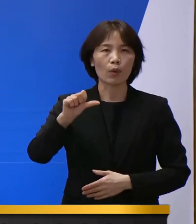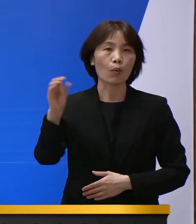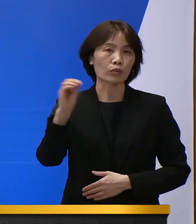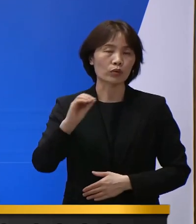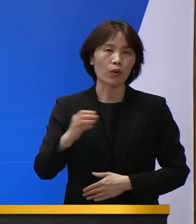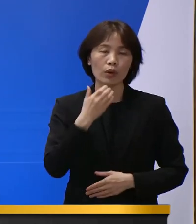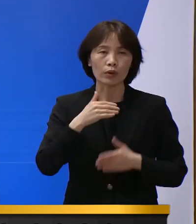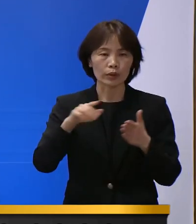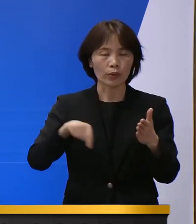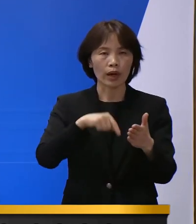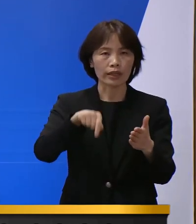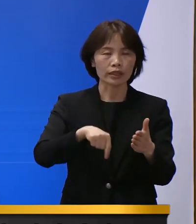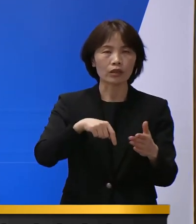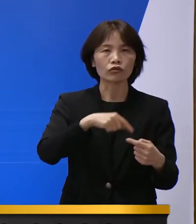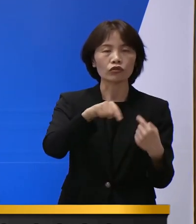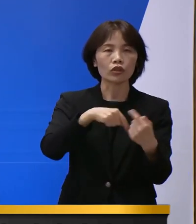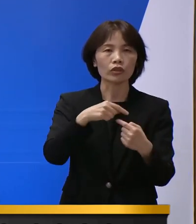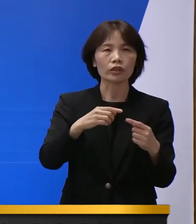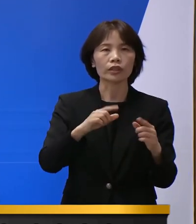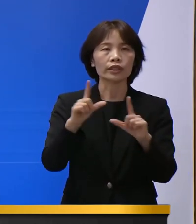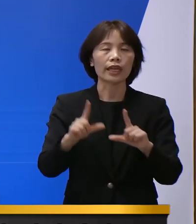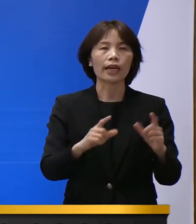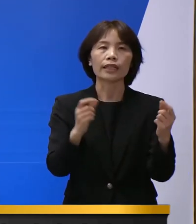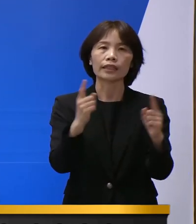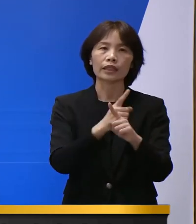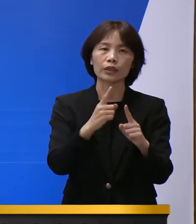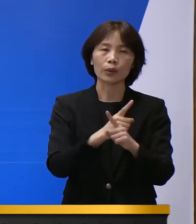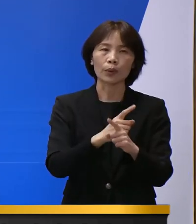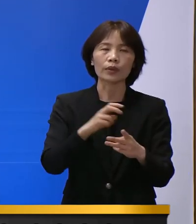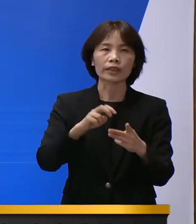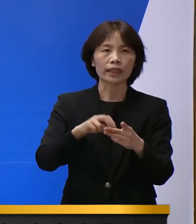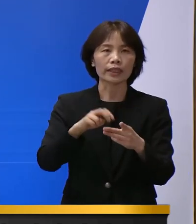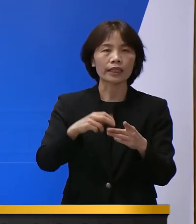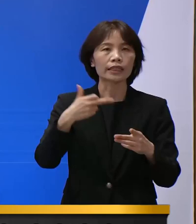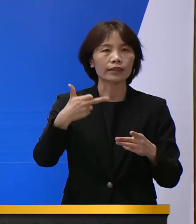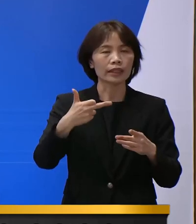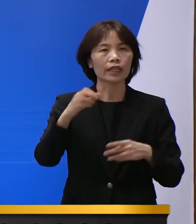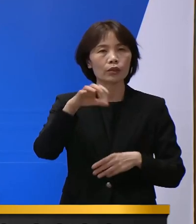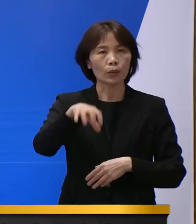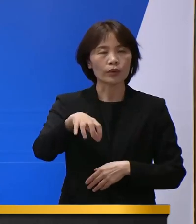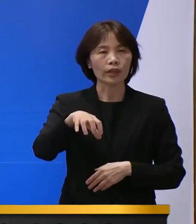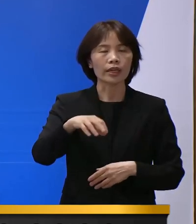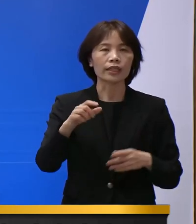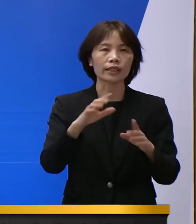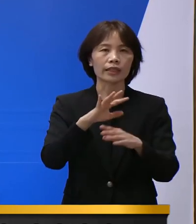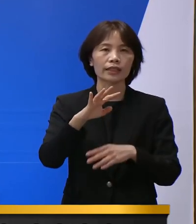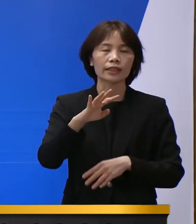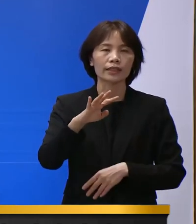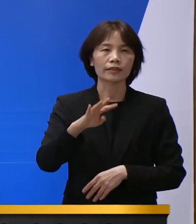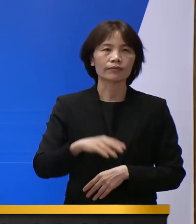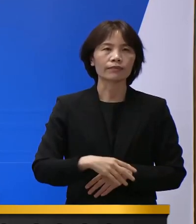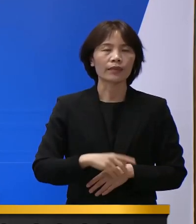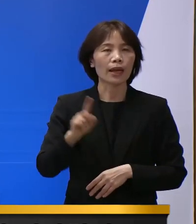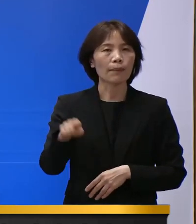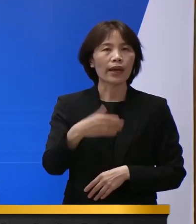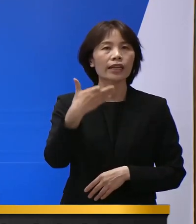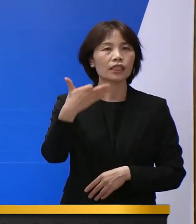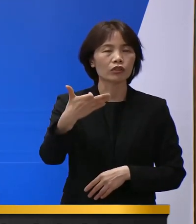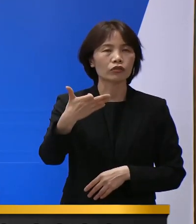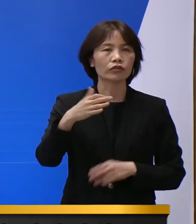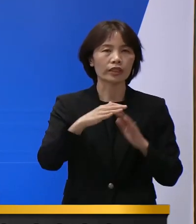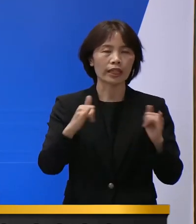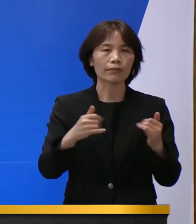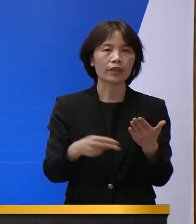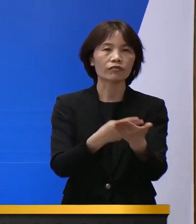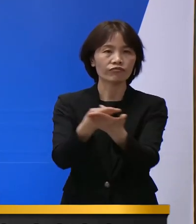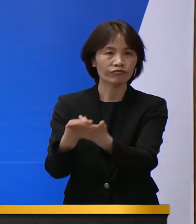이 외에도 경기도에서 운영하는 생활치료센터 총 7개소에 4월 25일 18시 기준 119명이 입소해